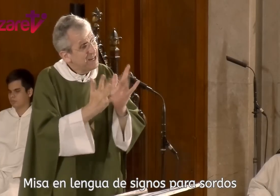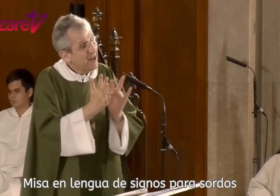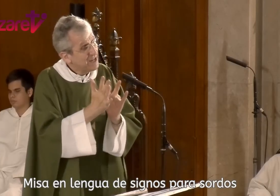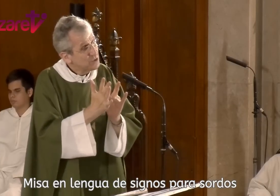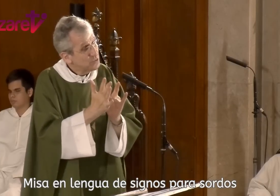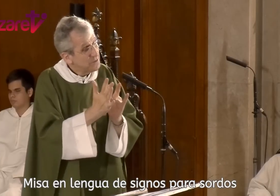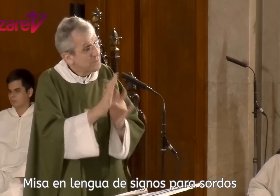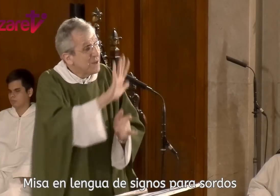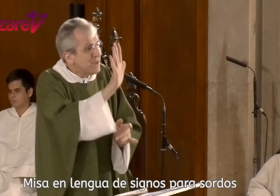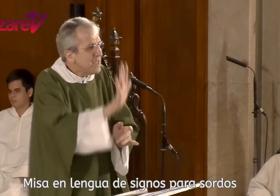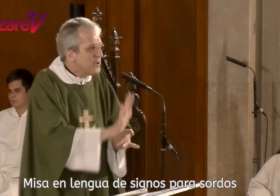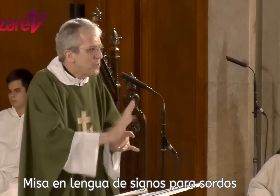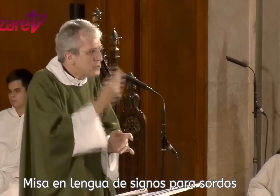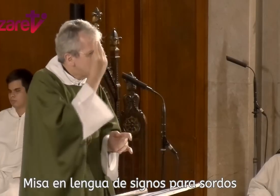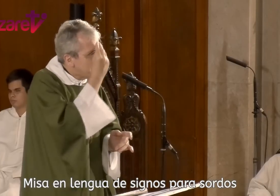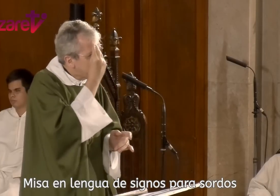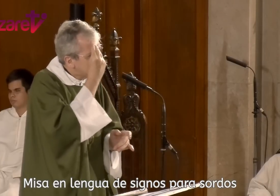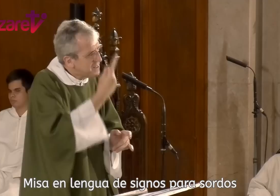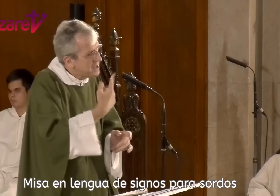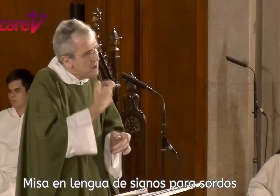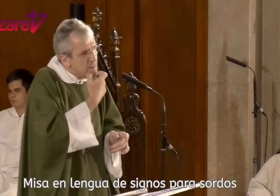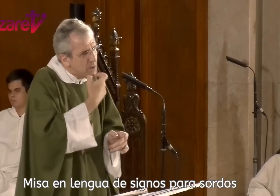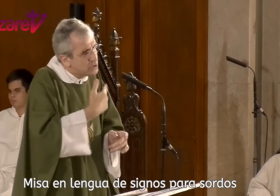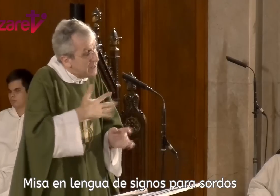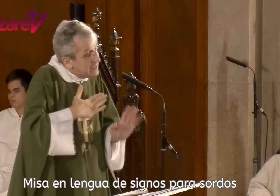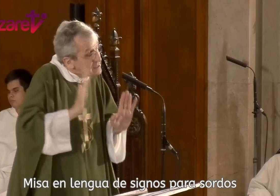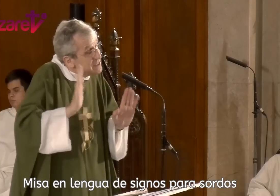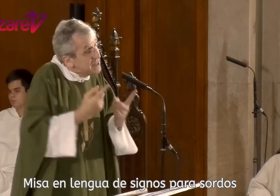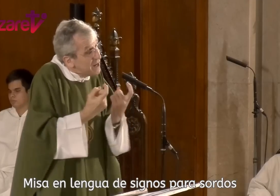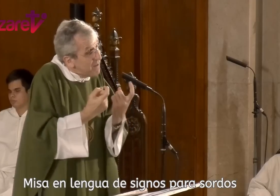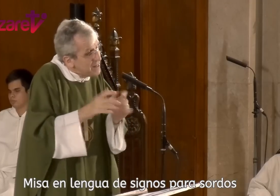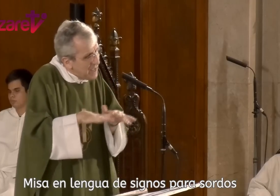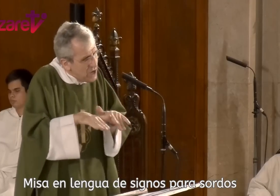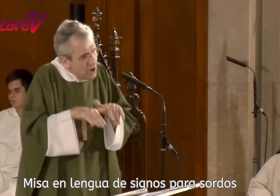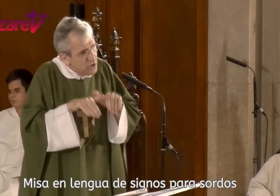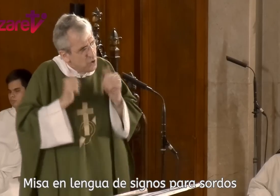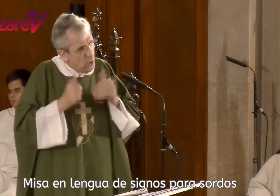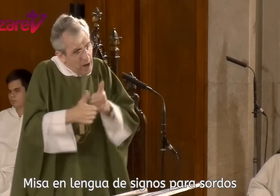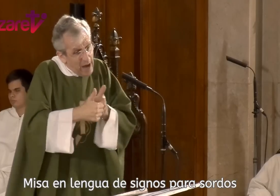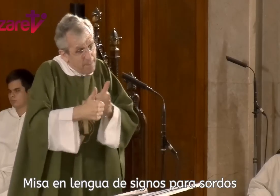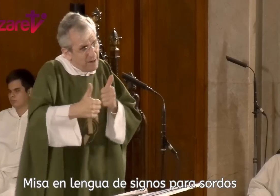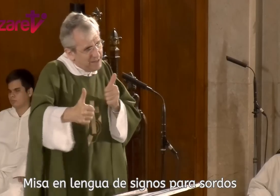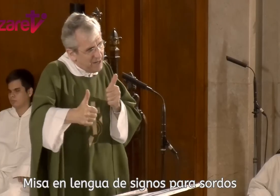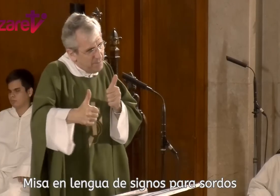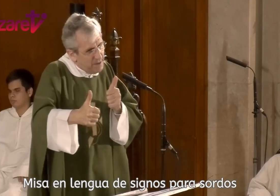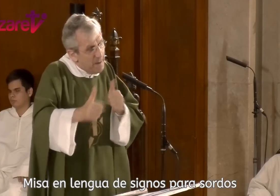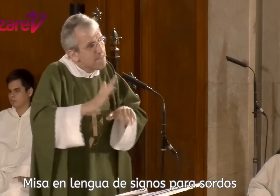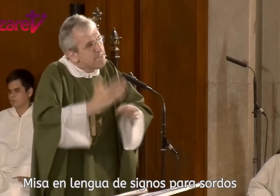a Jesús. Incluso piensa y dice: me gustaría, si hiciera falta, yo apartarme